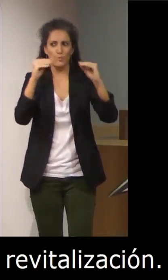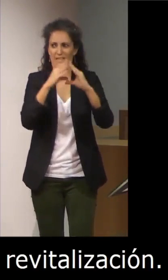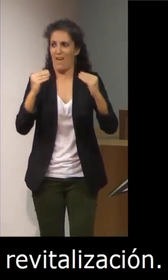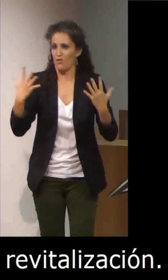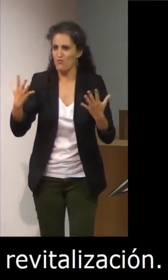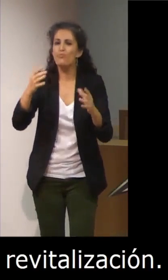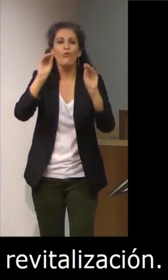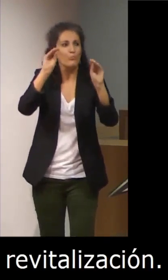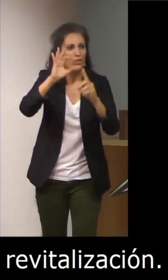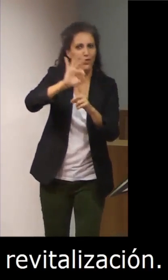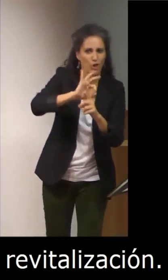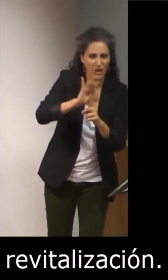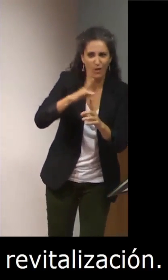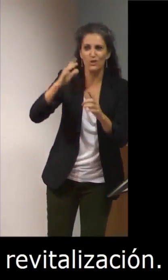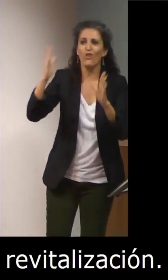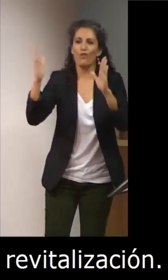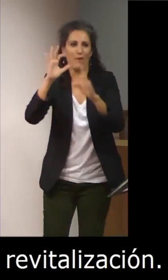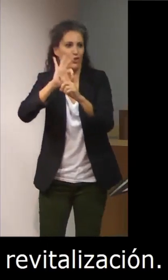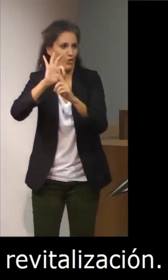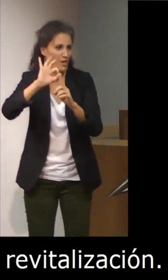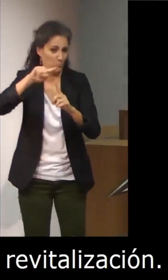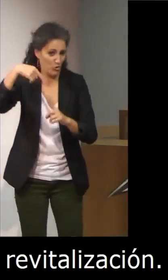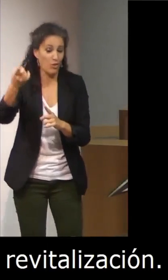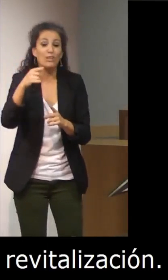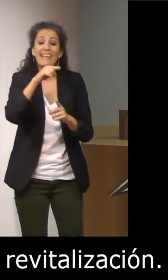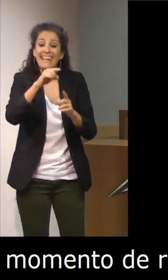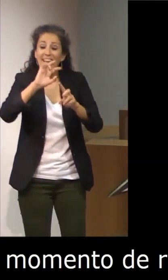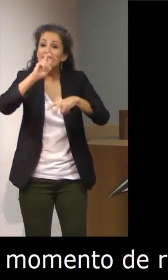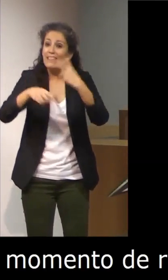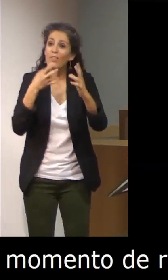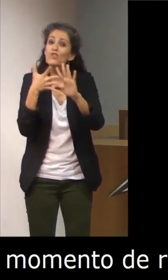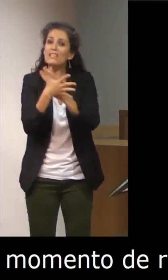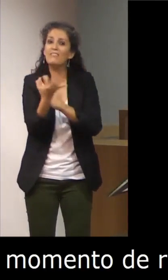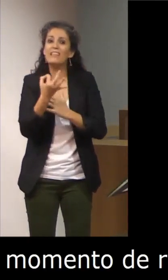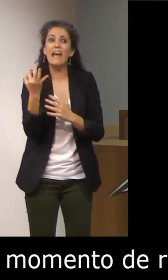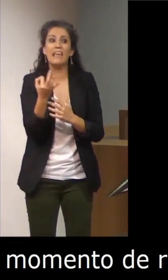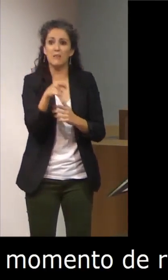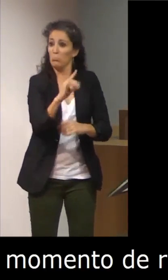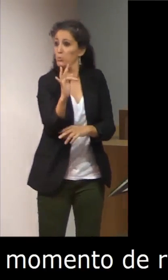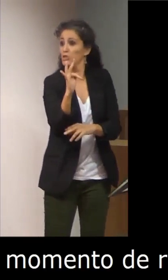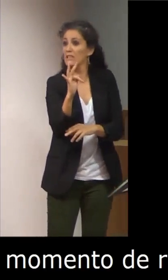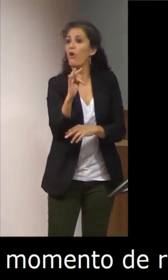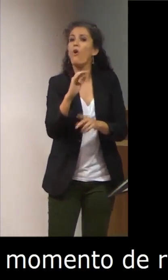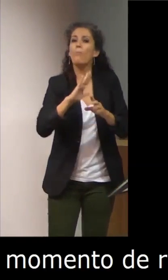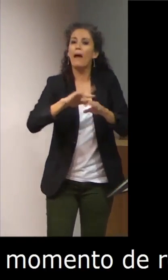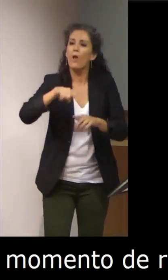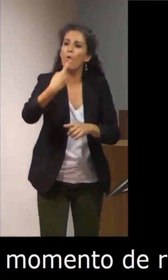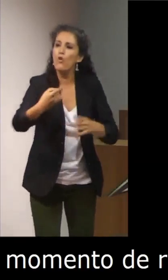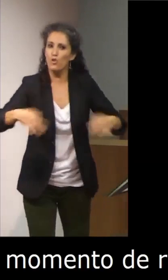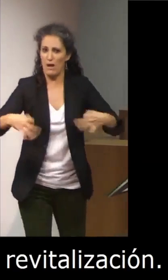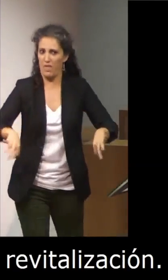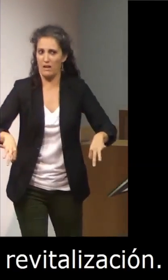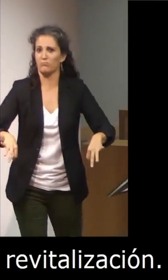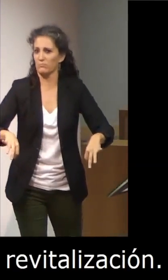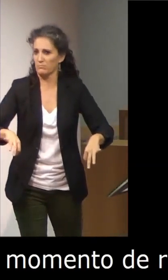todo en lo que respecta a la formación de la lengua de signos en grados en posgrados esto